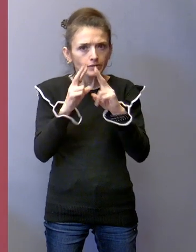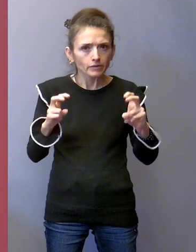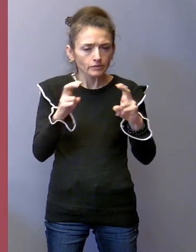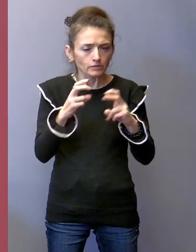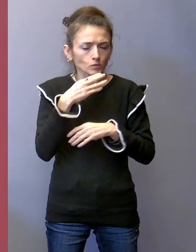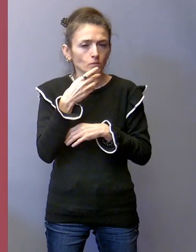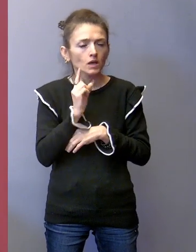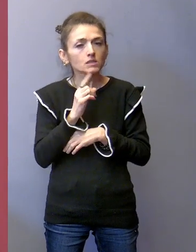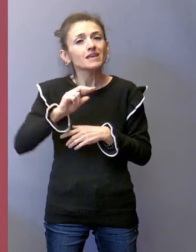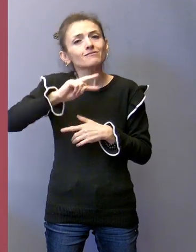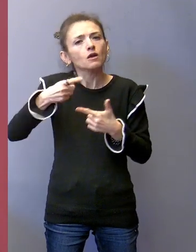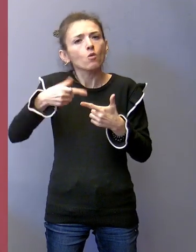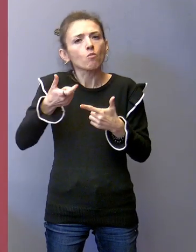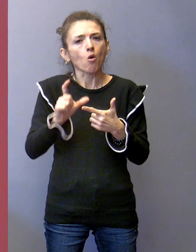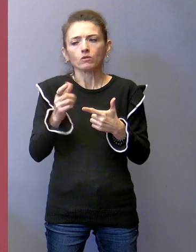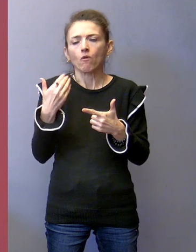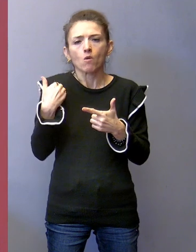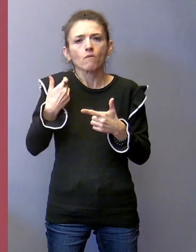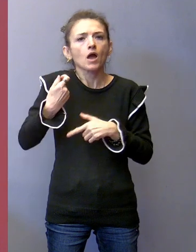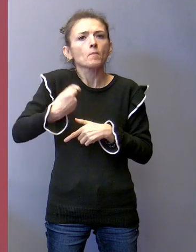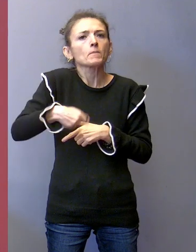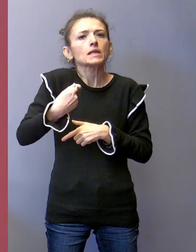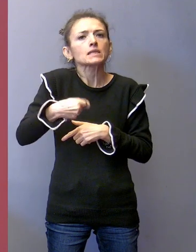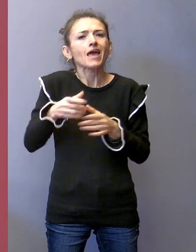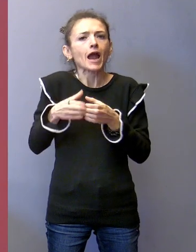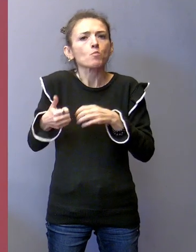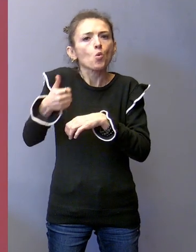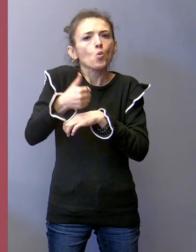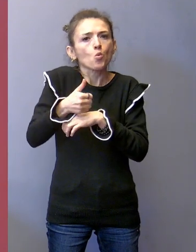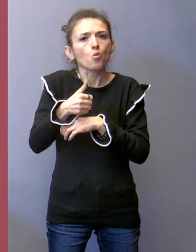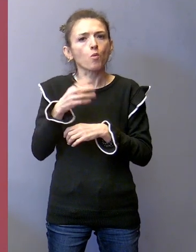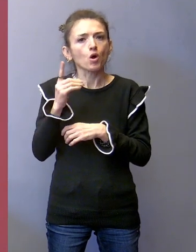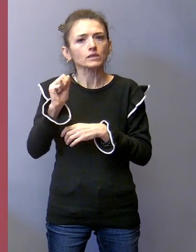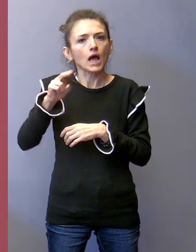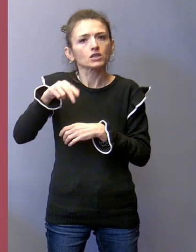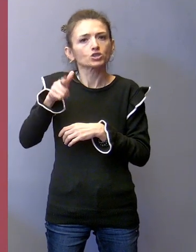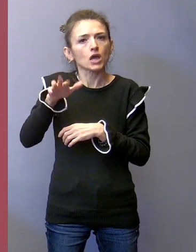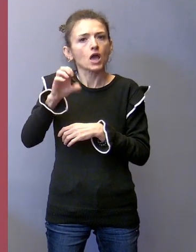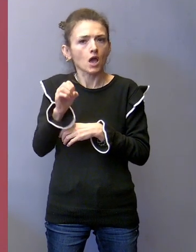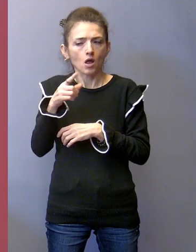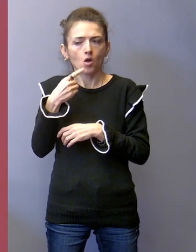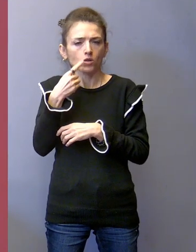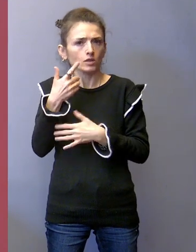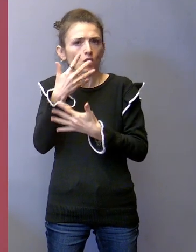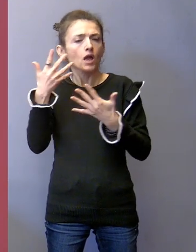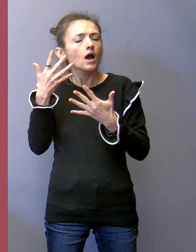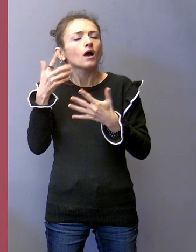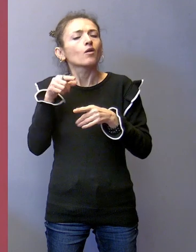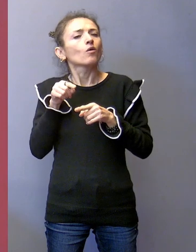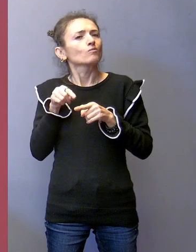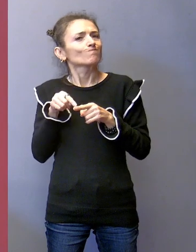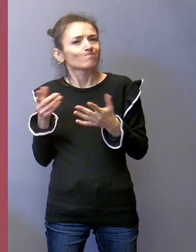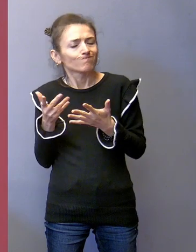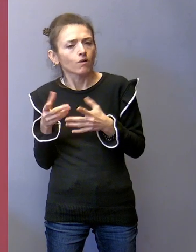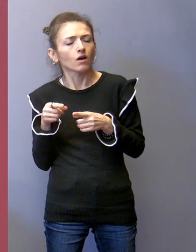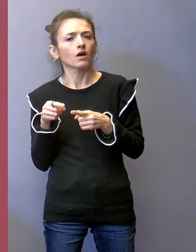quello teste illustrato dal Presidente da capogruppo D'Angelo e cioè Viene ritenuta applicabile